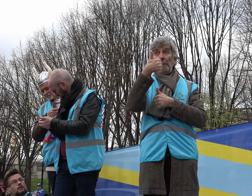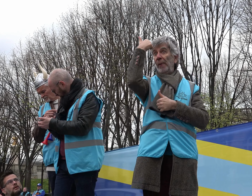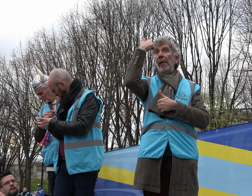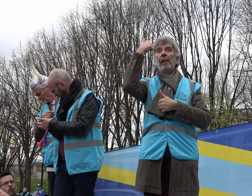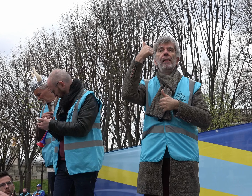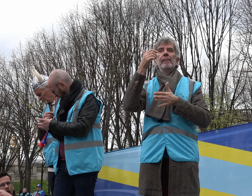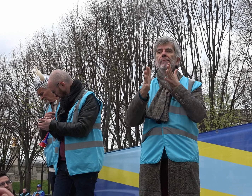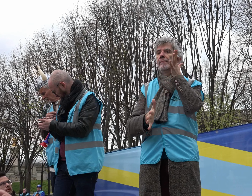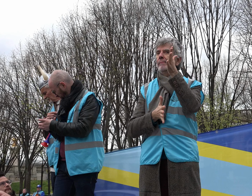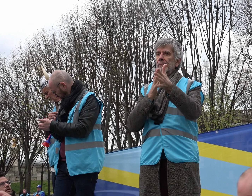Pour pouvoir en acquérir une autre.